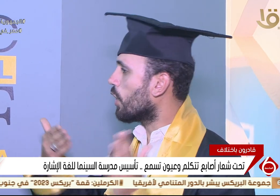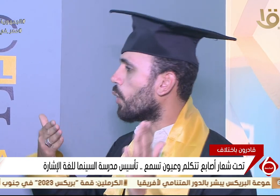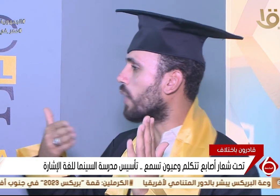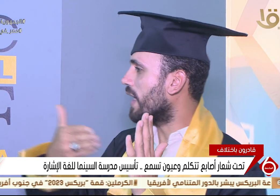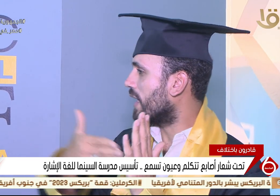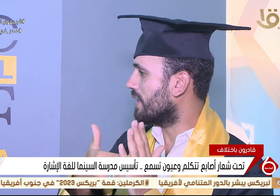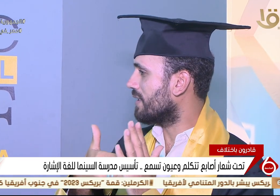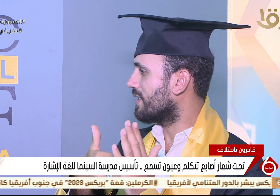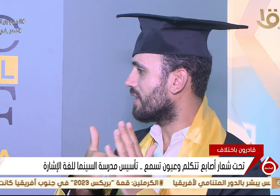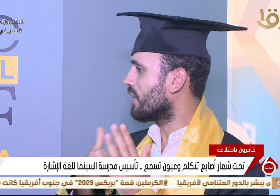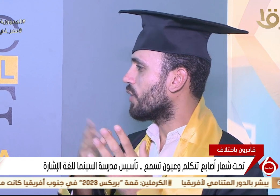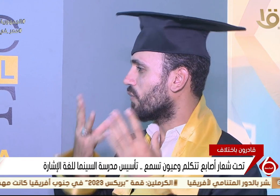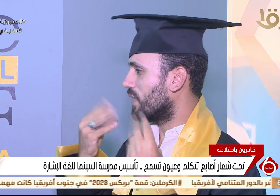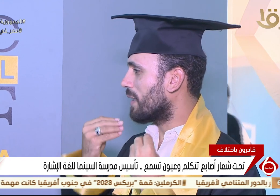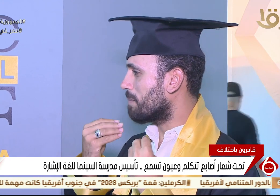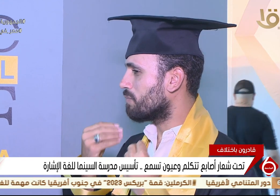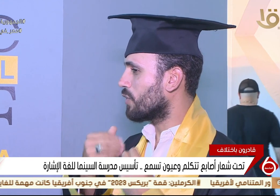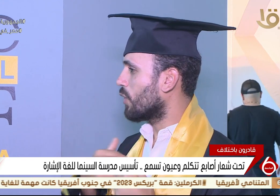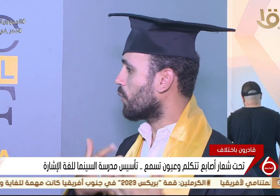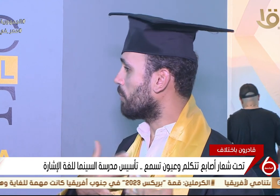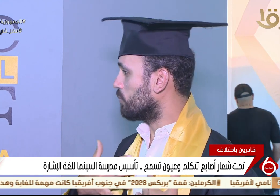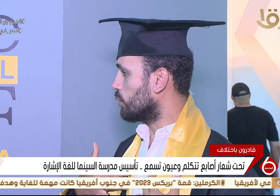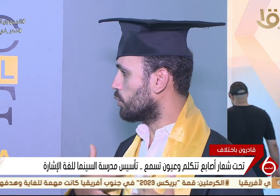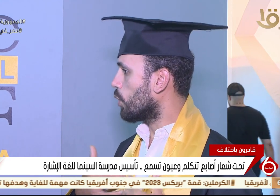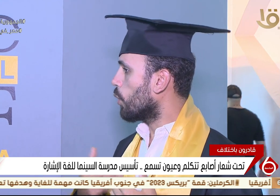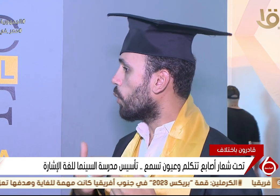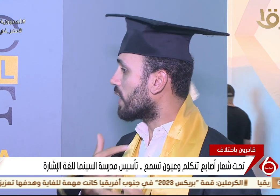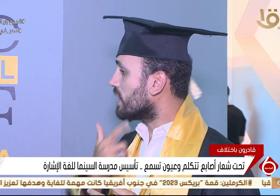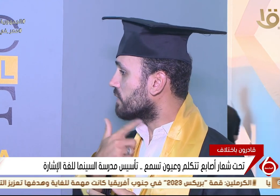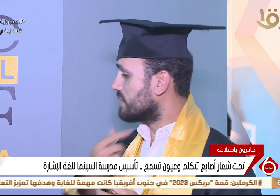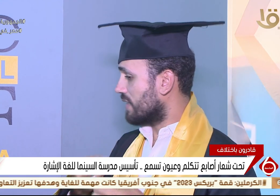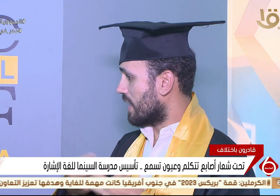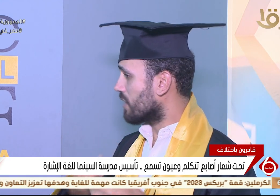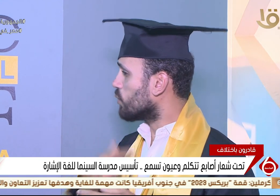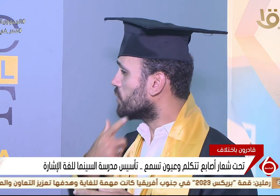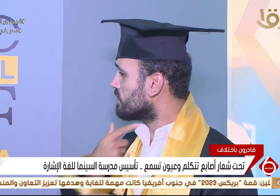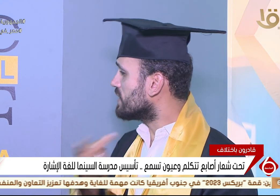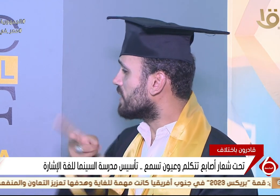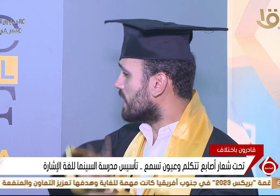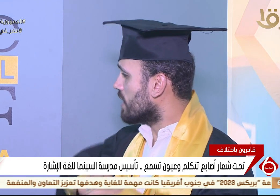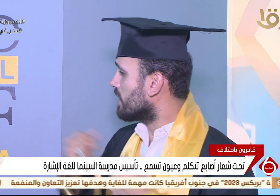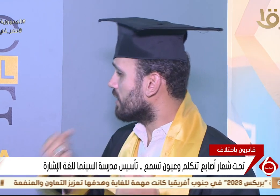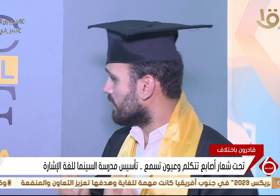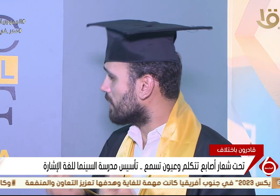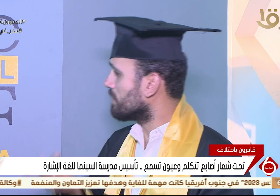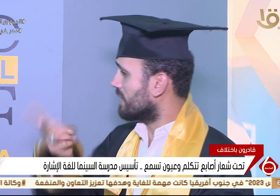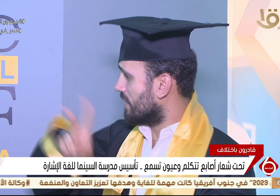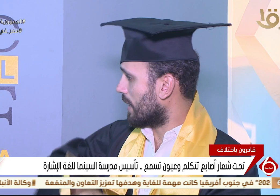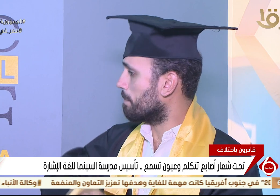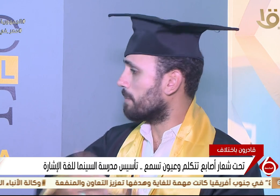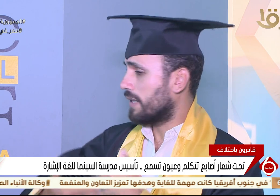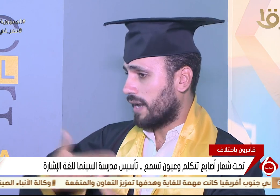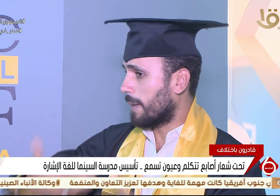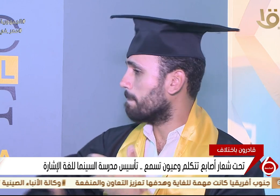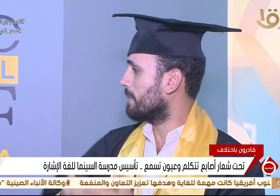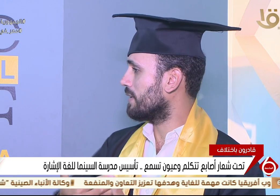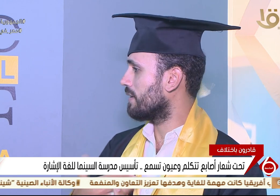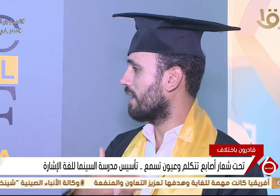اول وبدانا من اول وجديد للاخر وفي الاخر سبب سعاده لينا غامره وحبينا فعلا بجد وعايزين نكمل كمان وعندنا طموحات